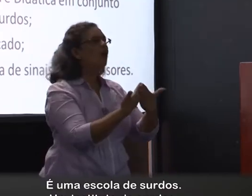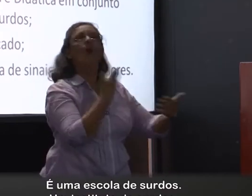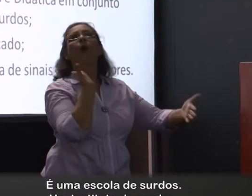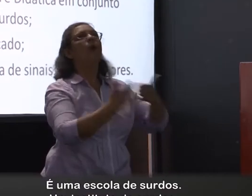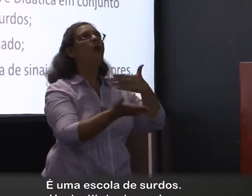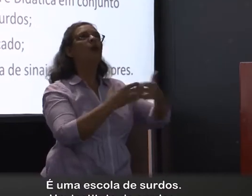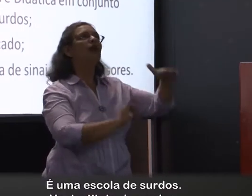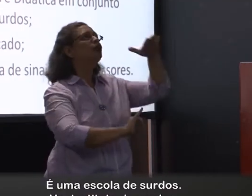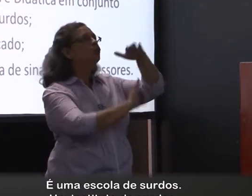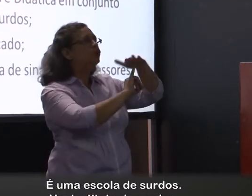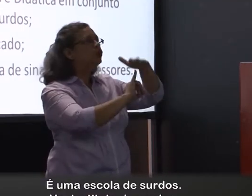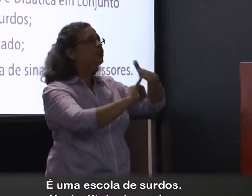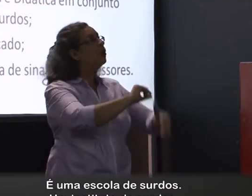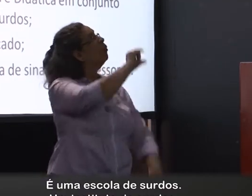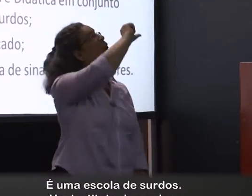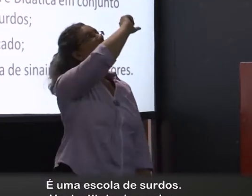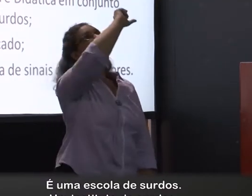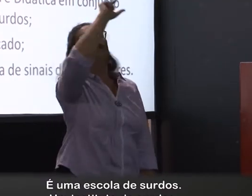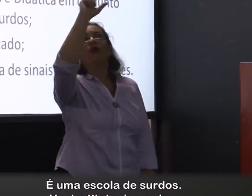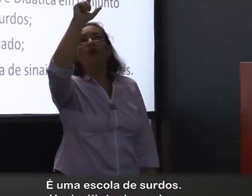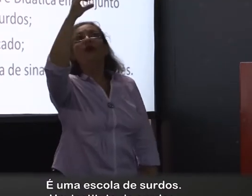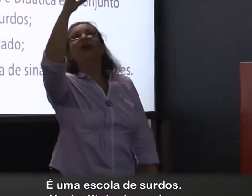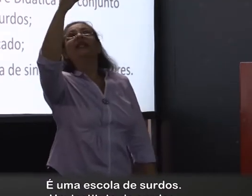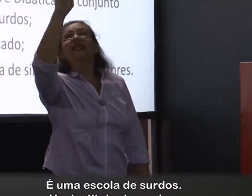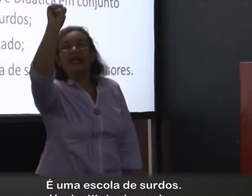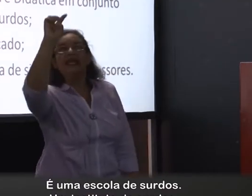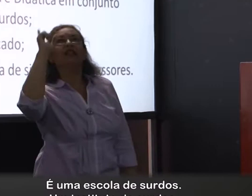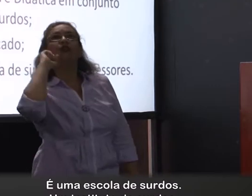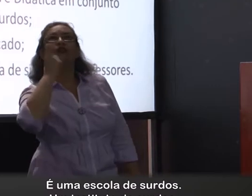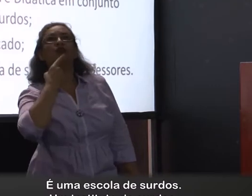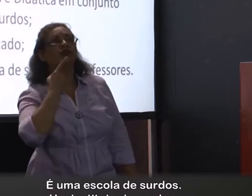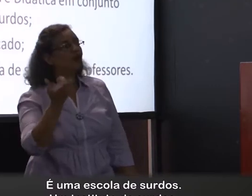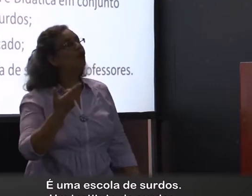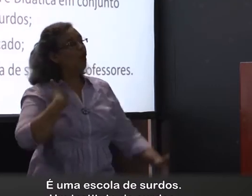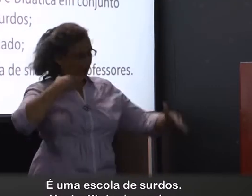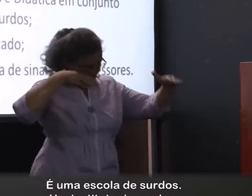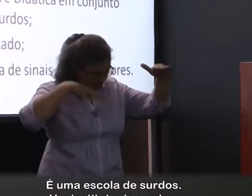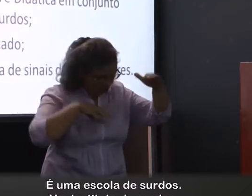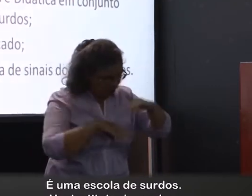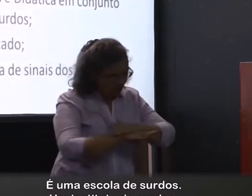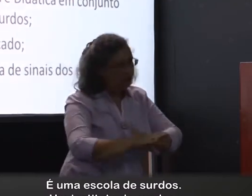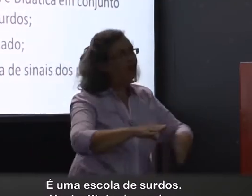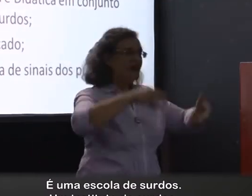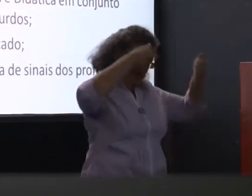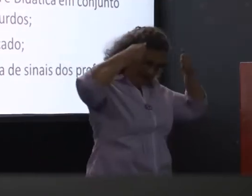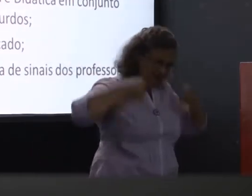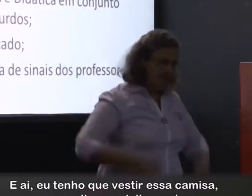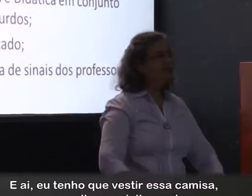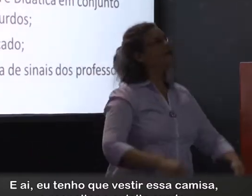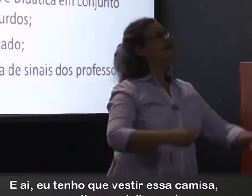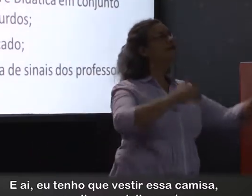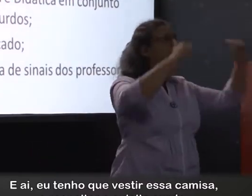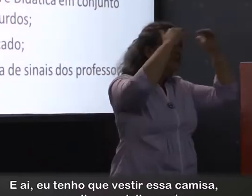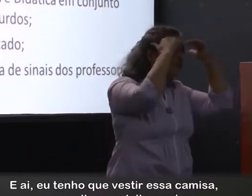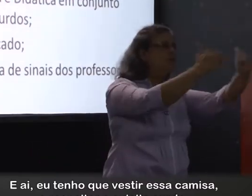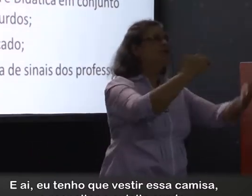Né? É uma escola de surdos, um instituto de surdos. E aí eu tenho que vestir